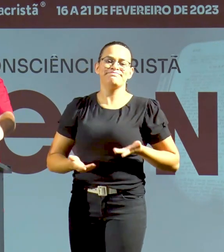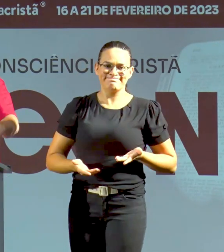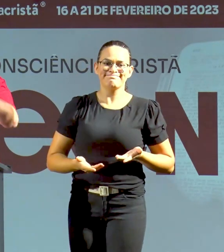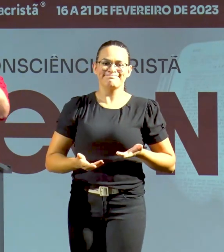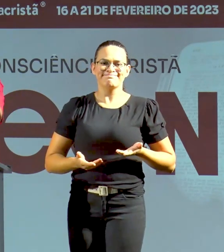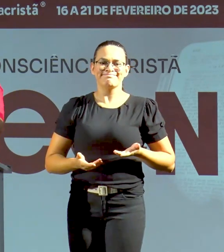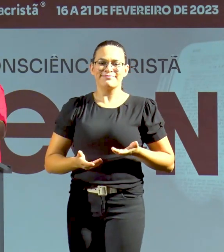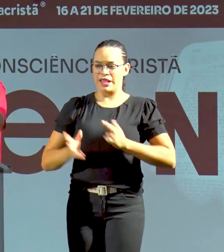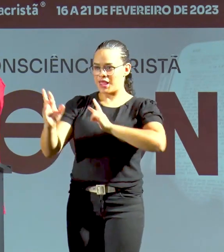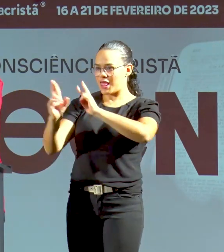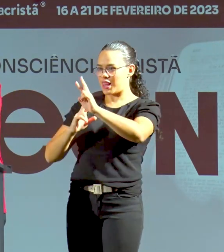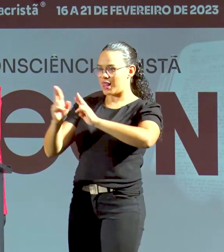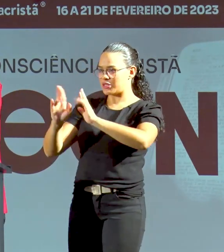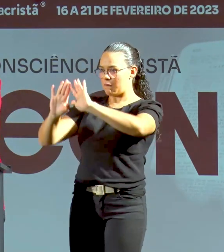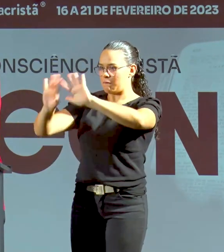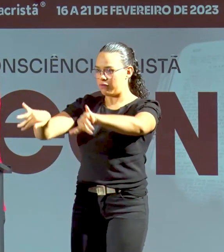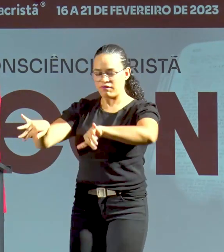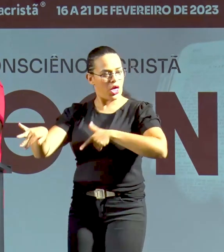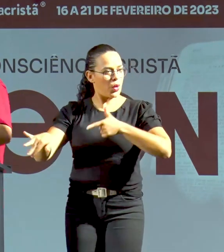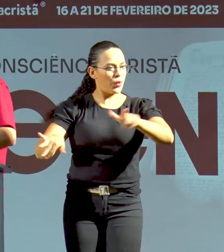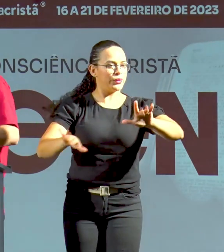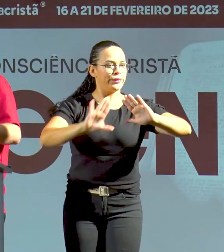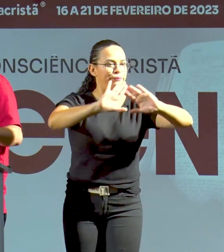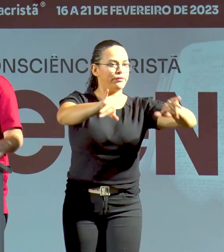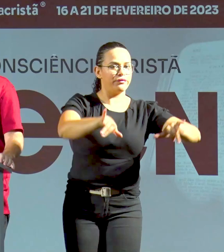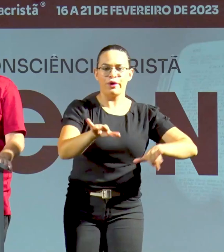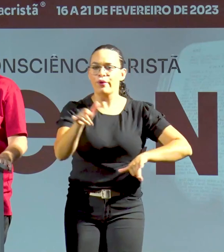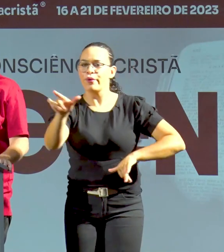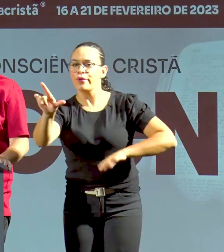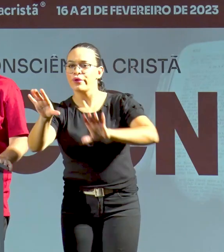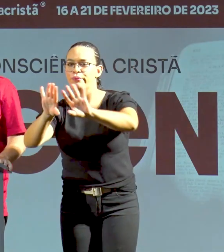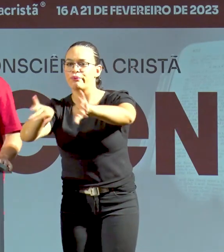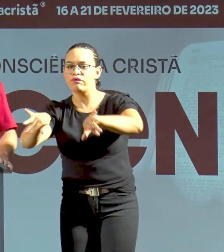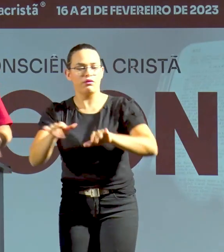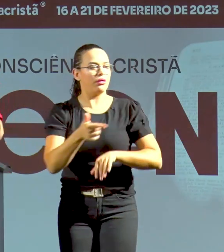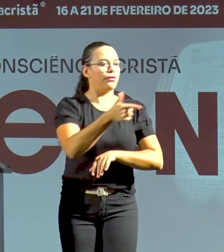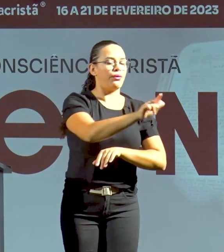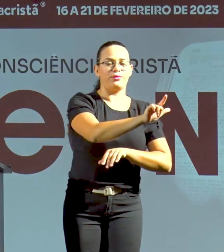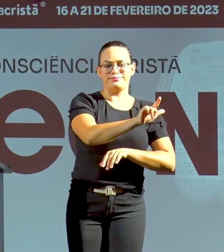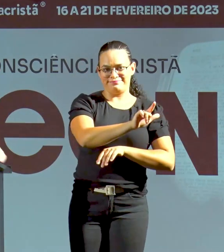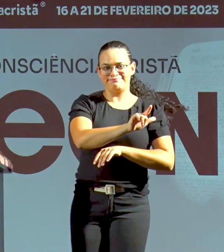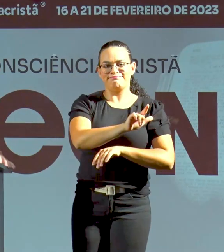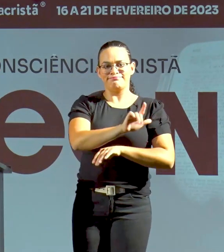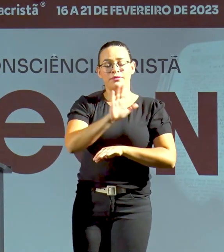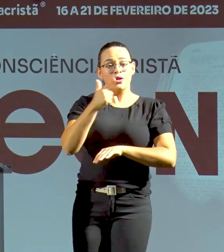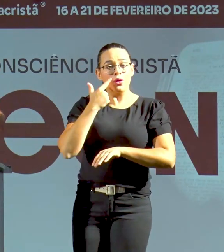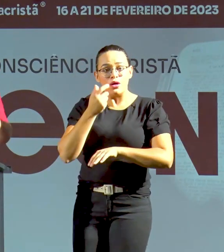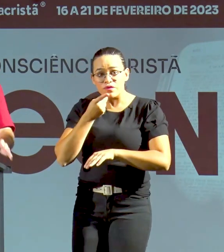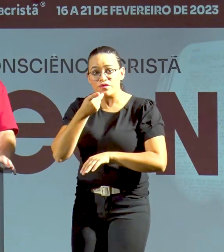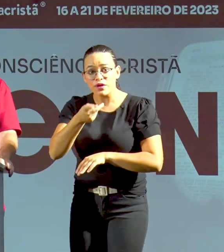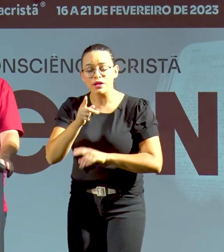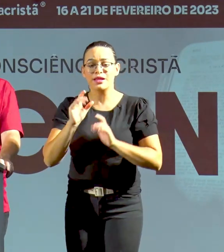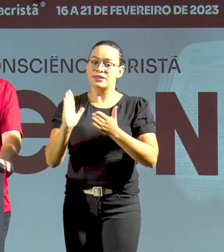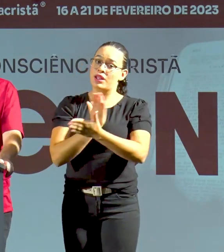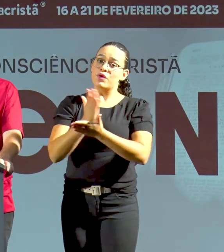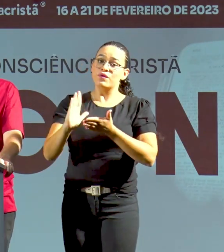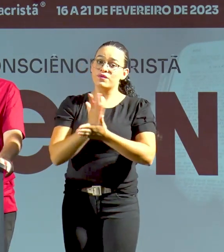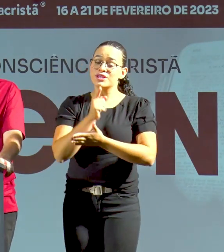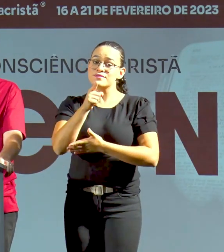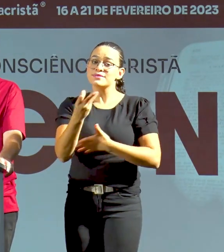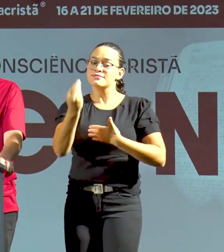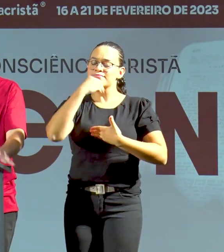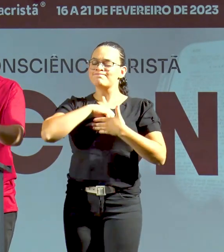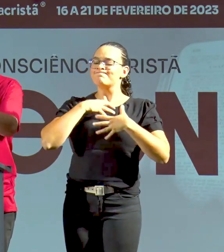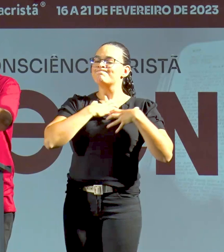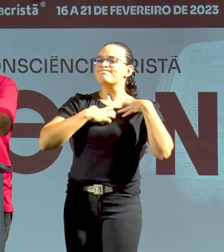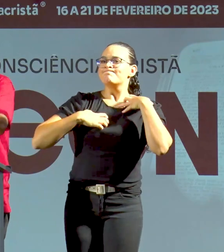sai de um relacionamento entra no outro e no outro e no outro te dizer uma coisa talvez você seja uma órf